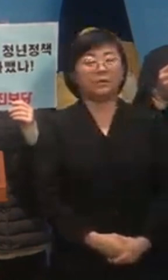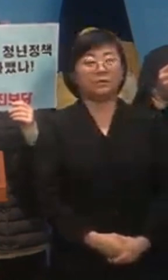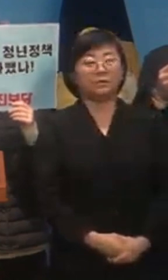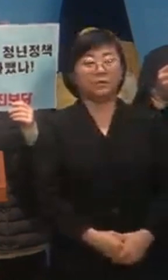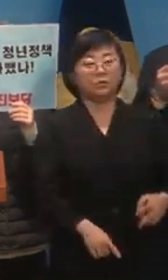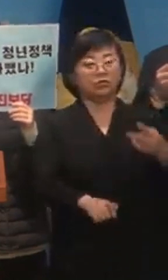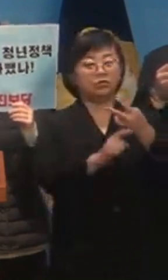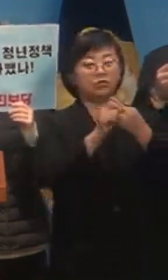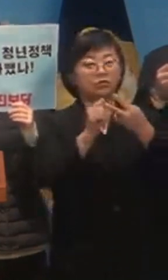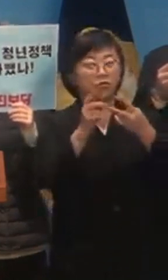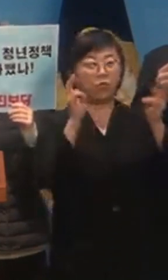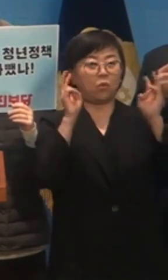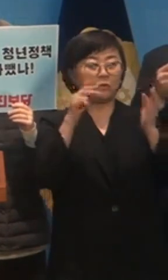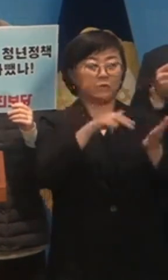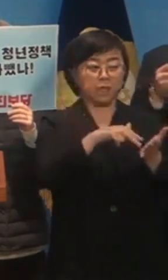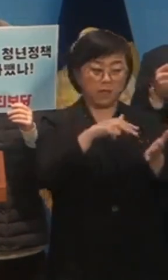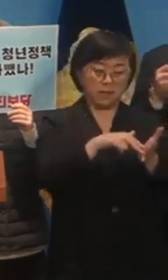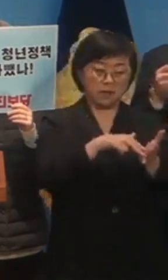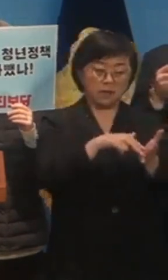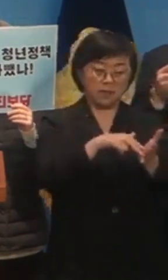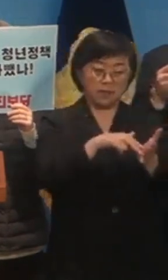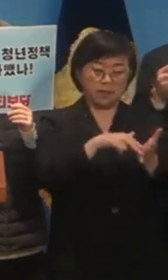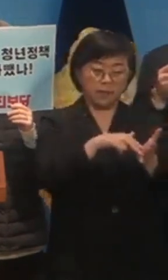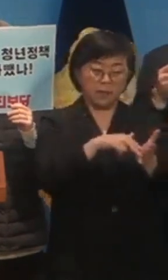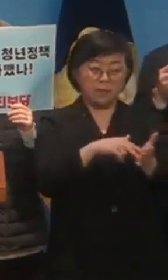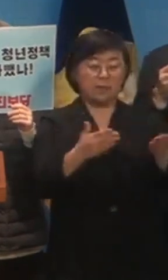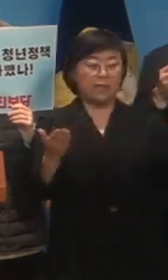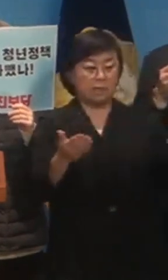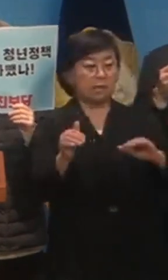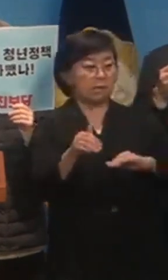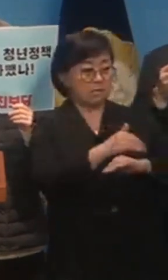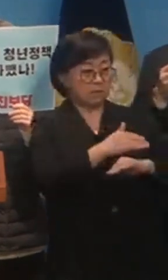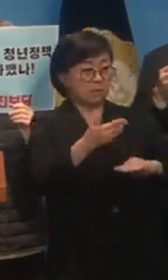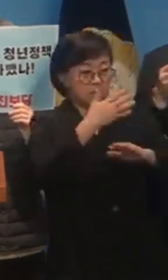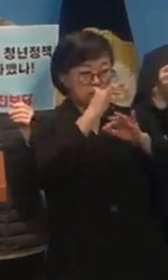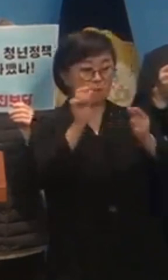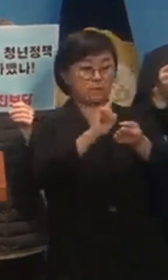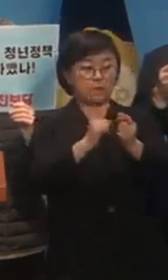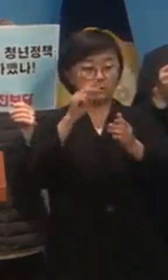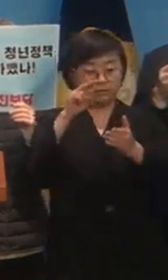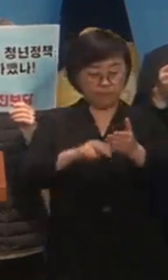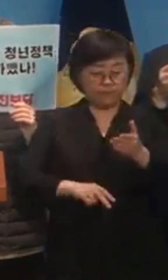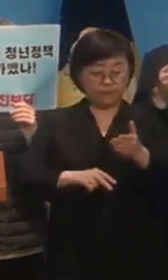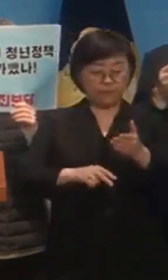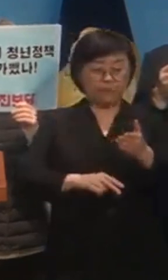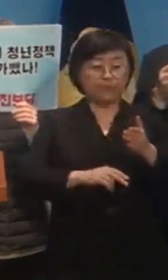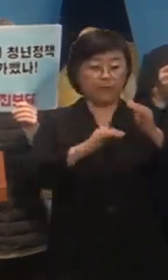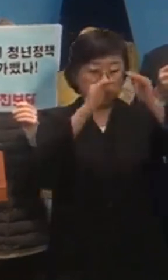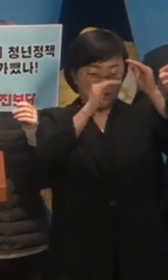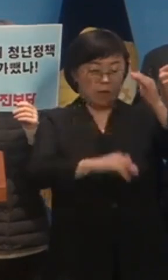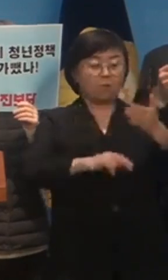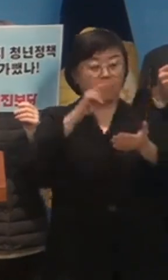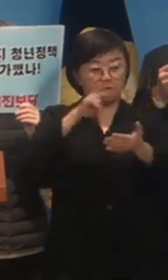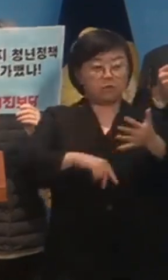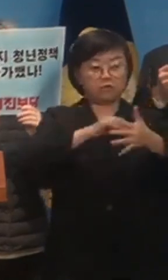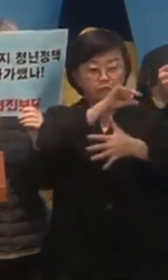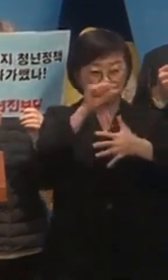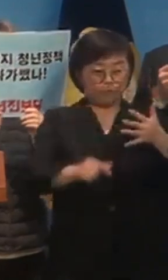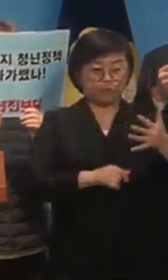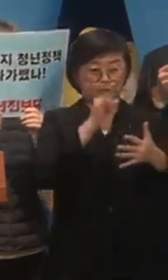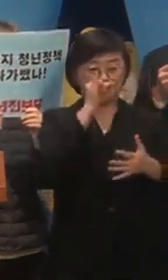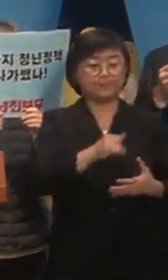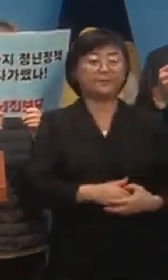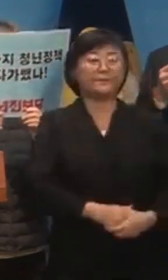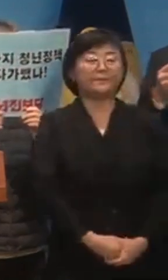기자회견은 중소기업 입장, 중소기업 재직 청년 입장을 대독하고 기자회견문 낭독으로